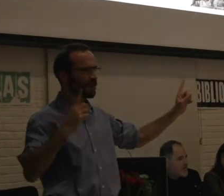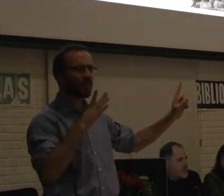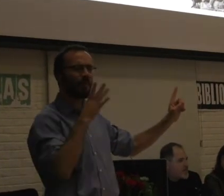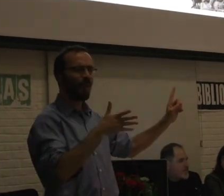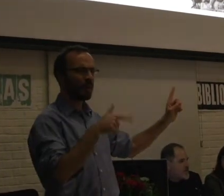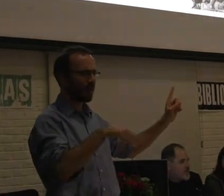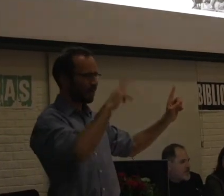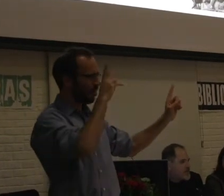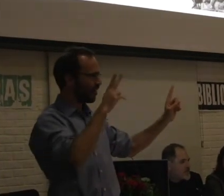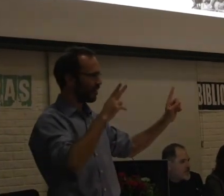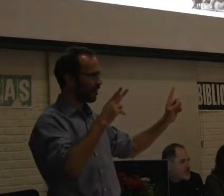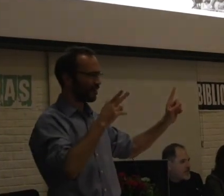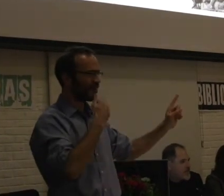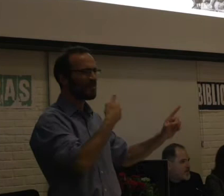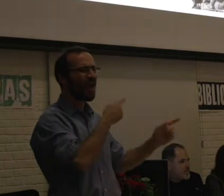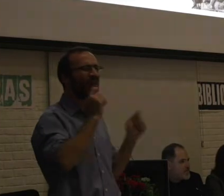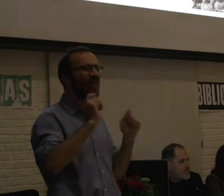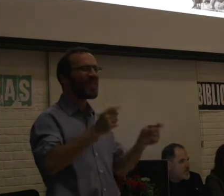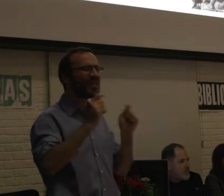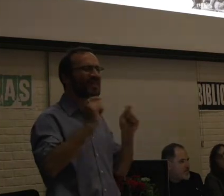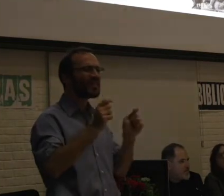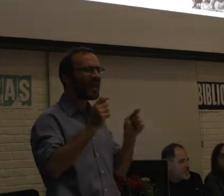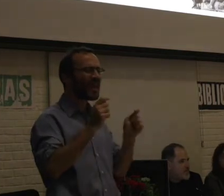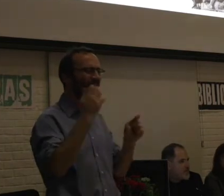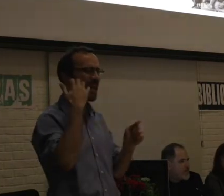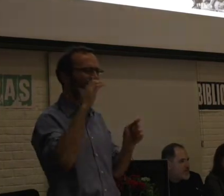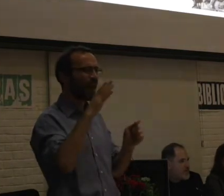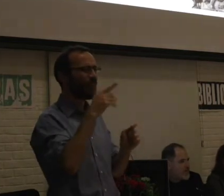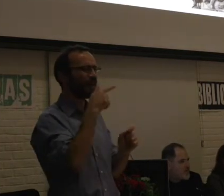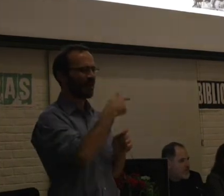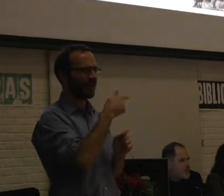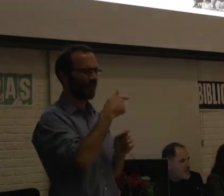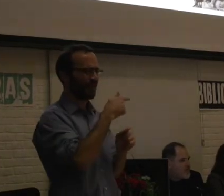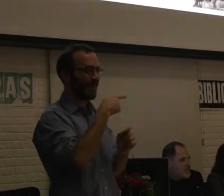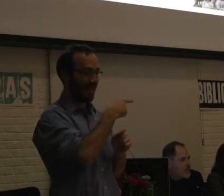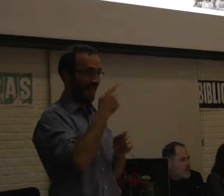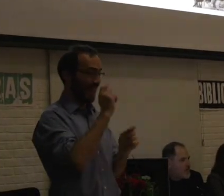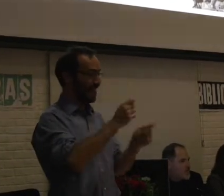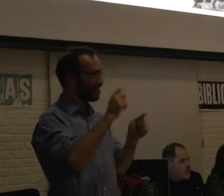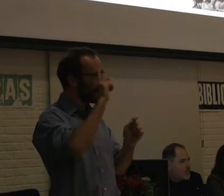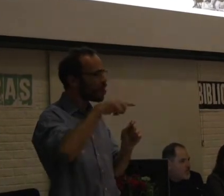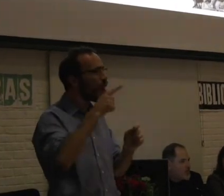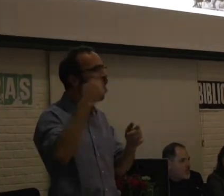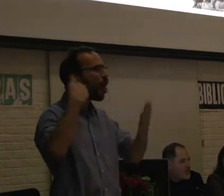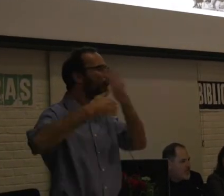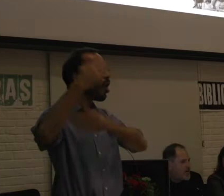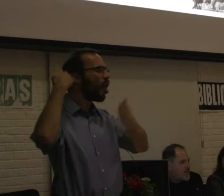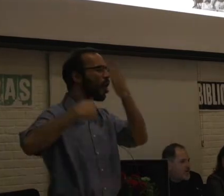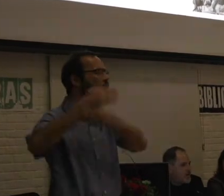¿qué pasa con Cibeles? Cibeles es una diosa de origen tracio que tiene culto en el Mediterráneo